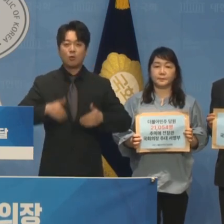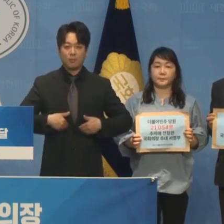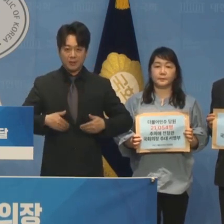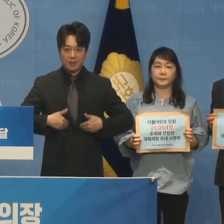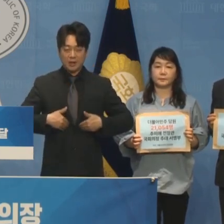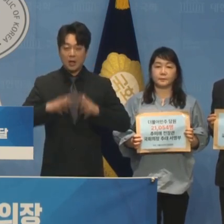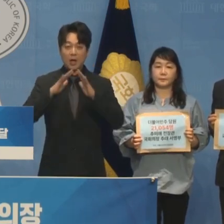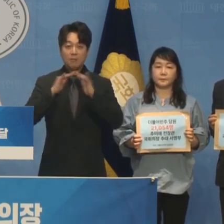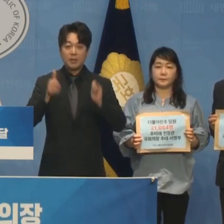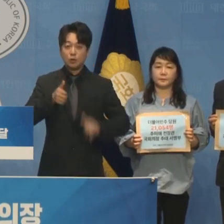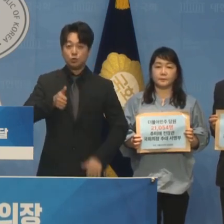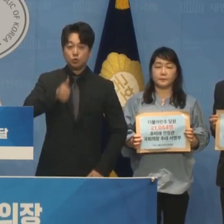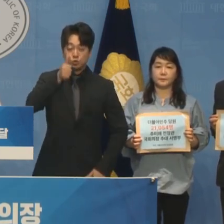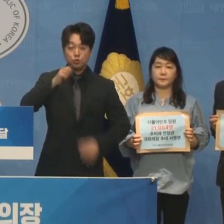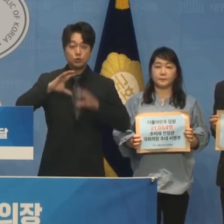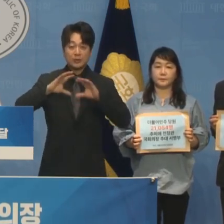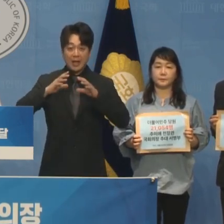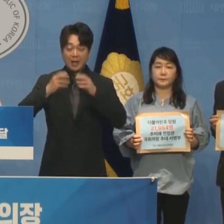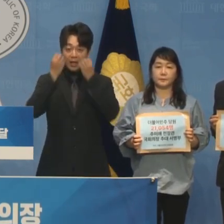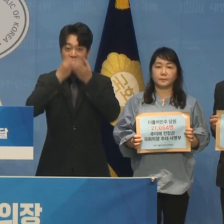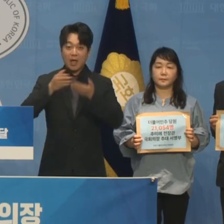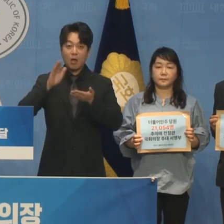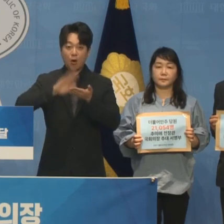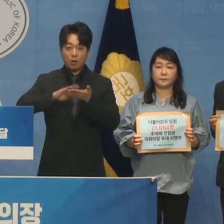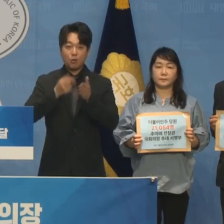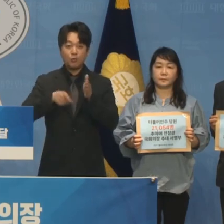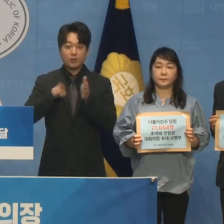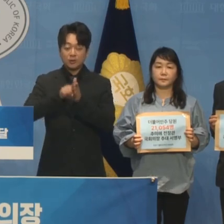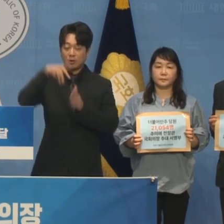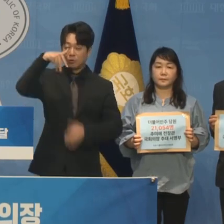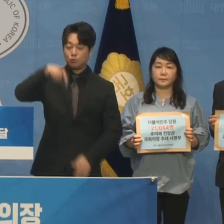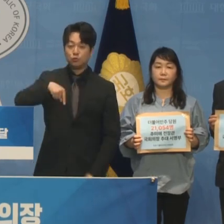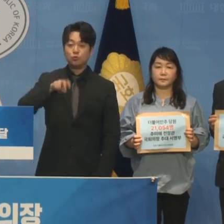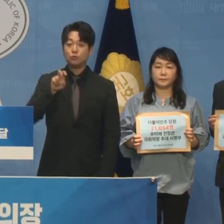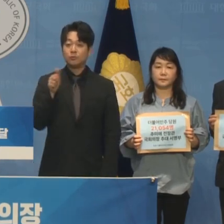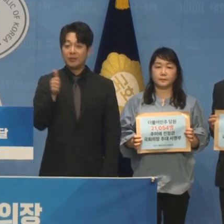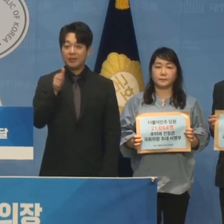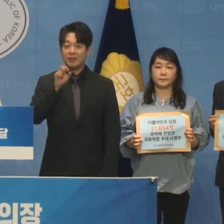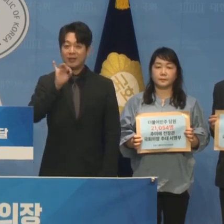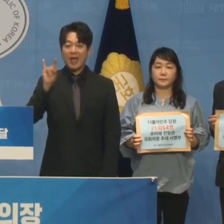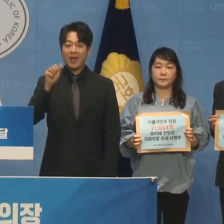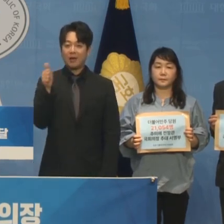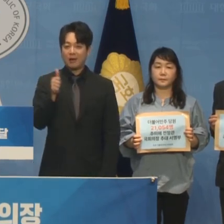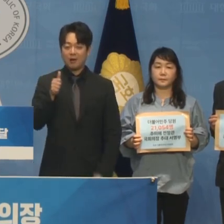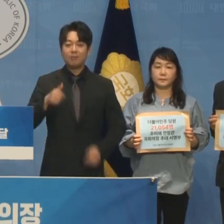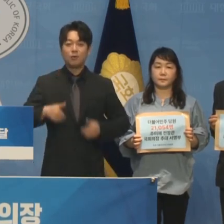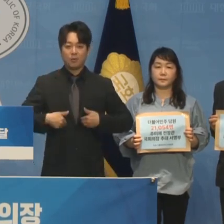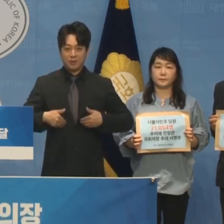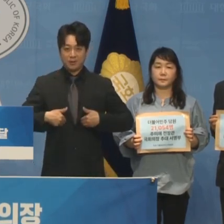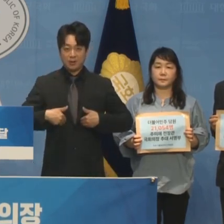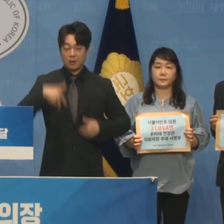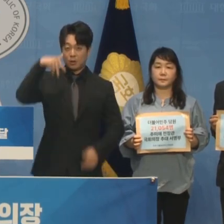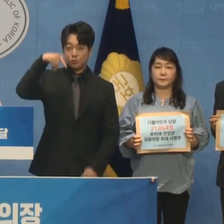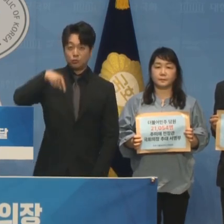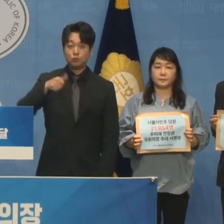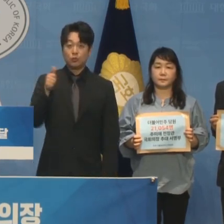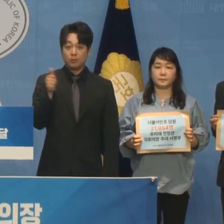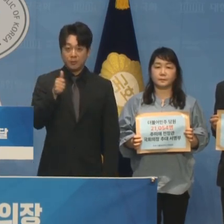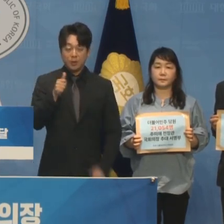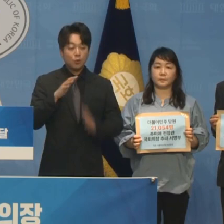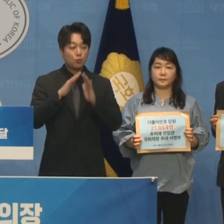적임자는 추미 후보입니다 추 당선인이 민주 당원들의 민주 개혁을 향한 요구를 받아